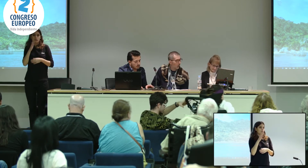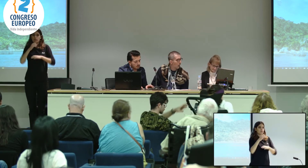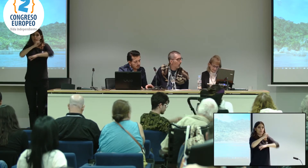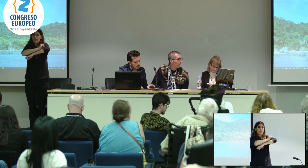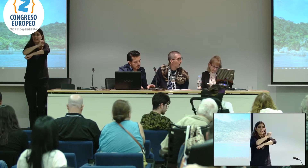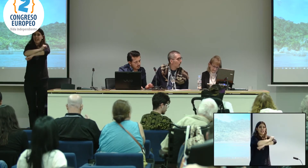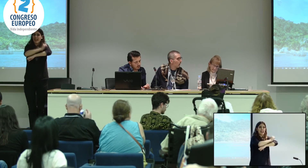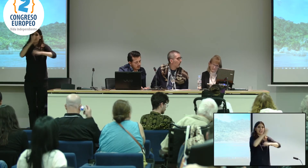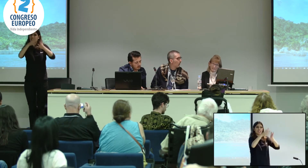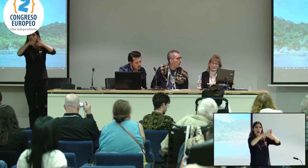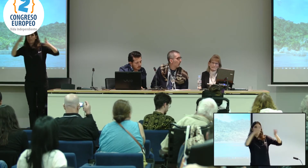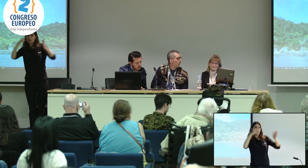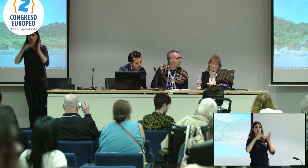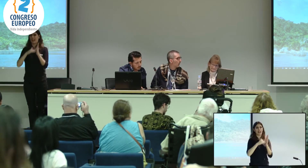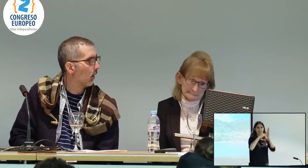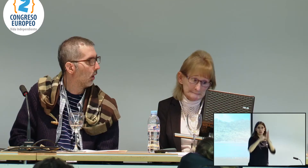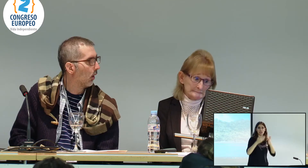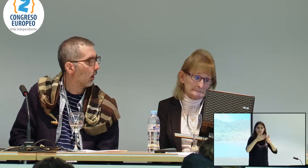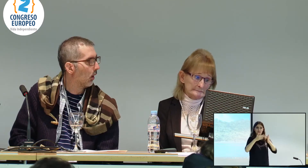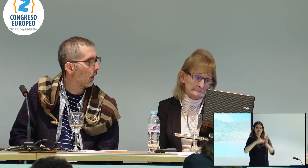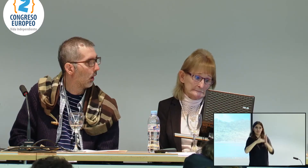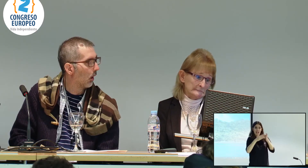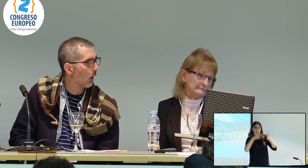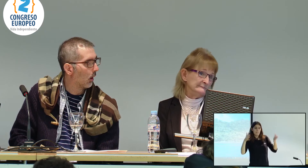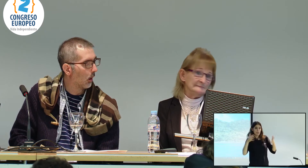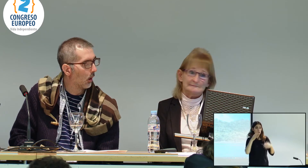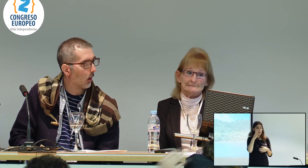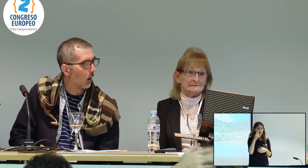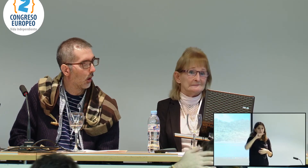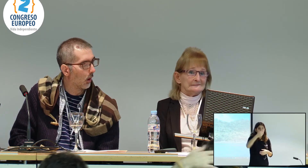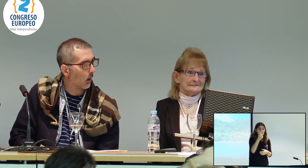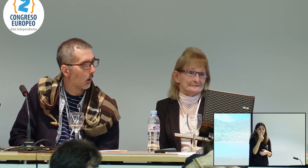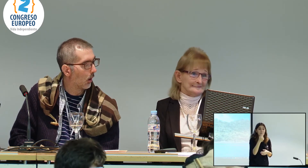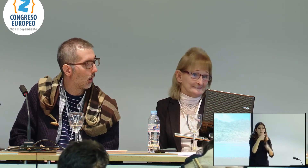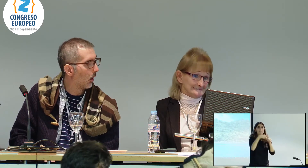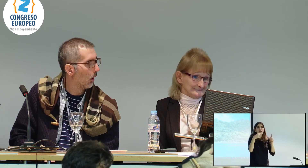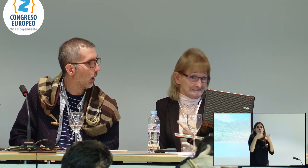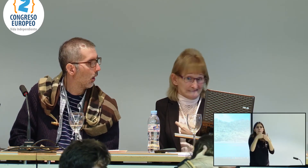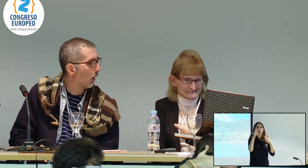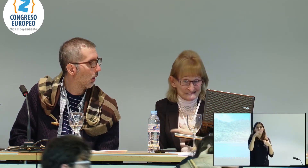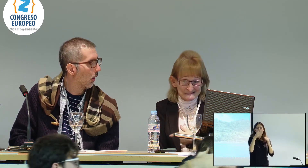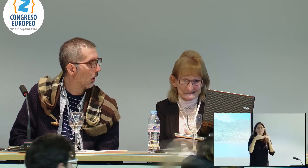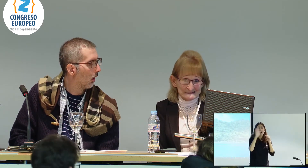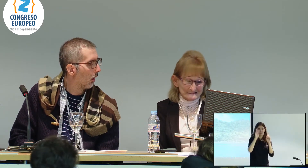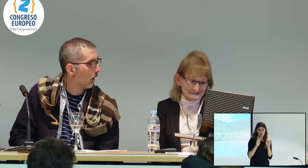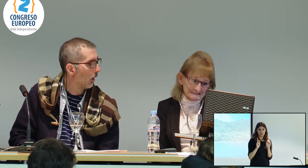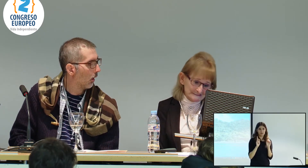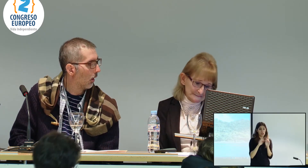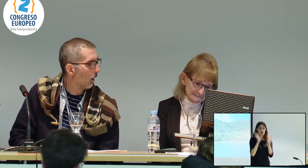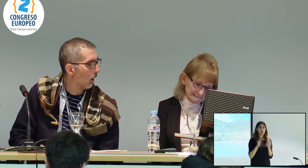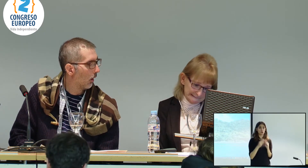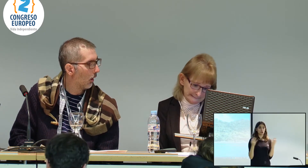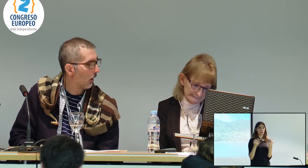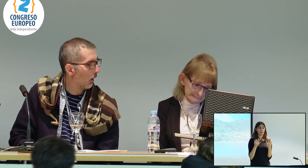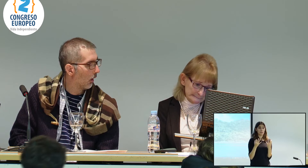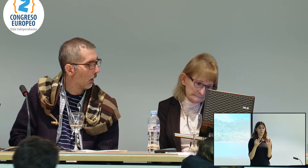ascensores amplios, etc. Costaban por encima del €500.000. Conclusión. En